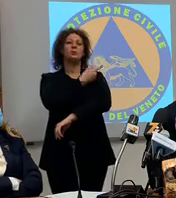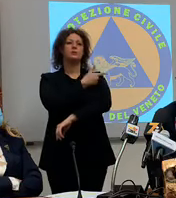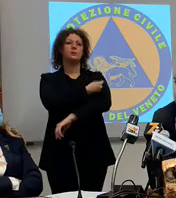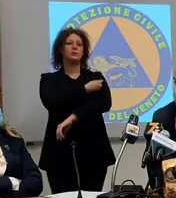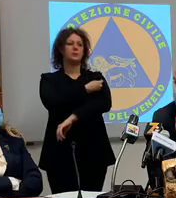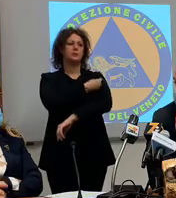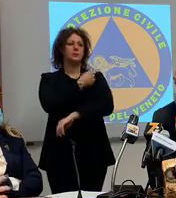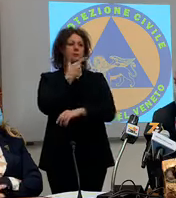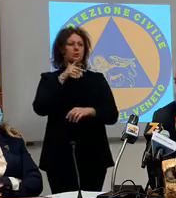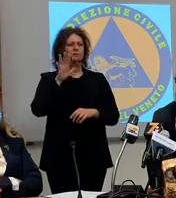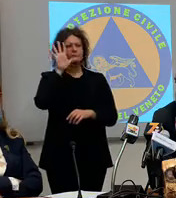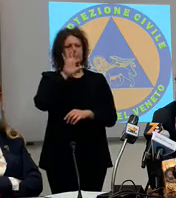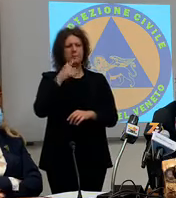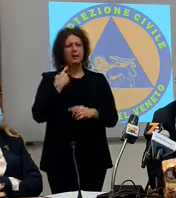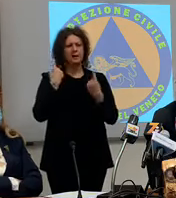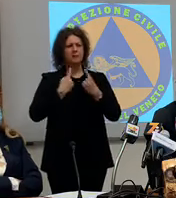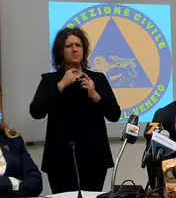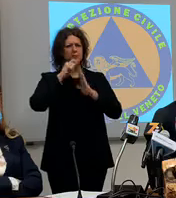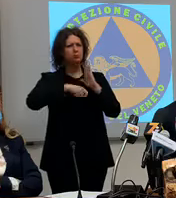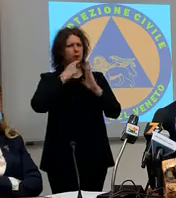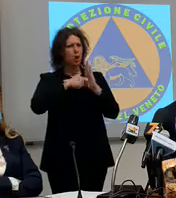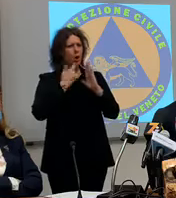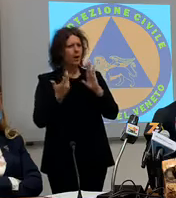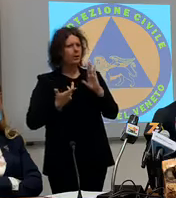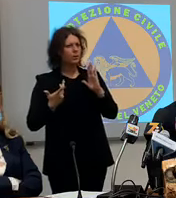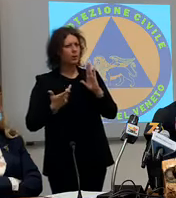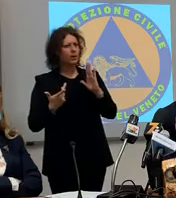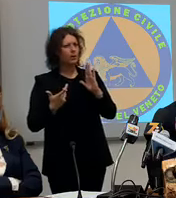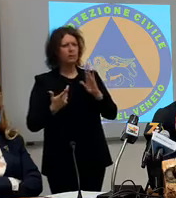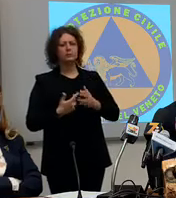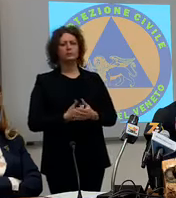sbaglio O ricordo male una circolare esplicativa